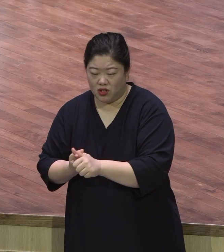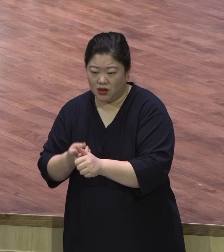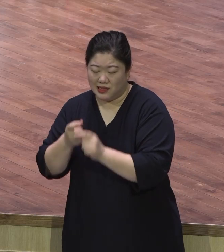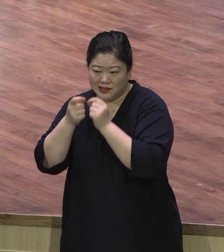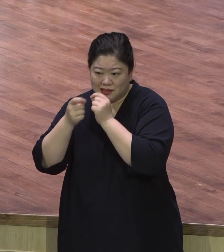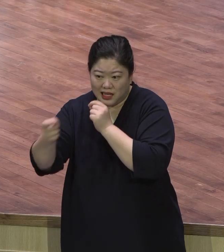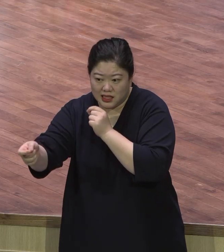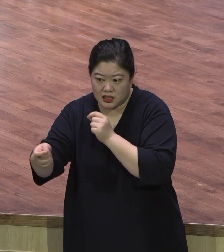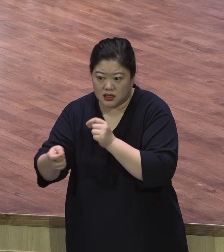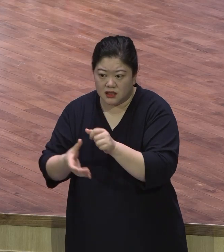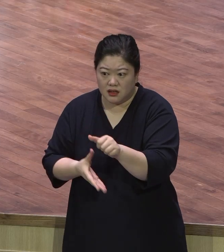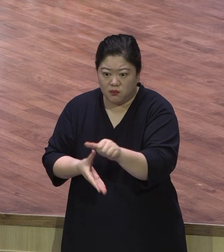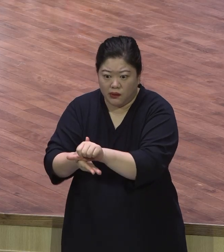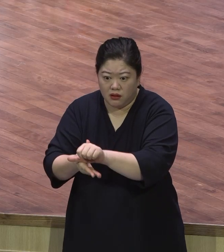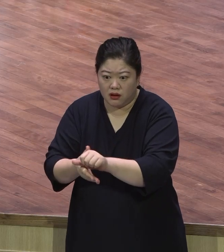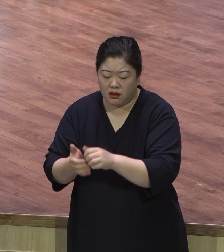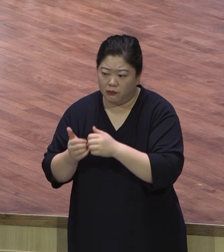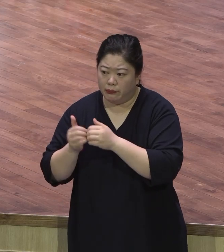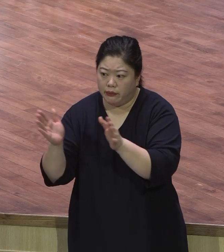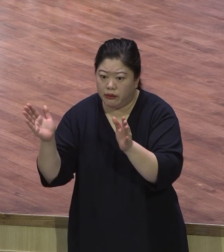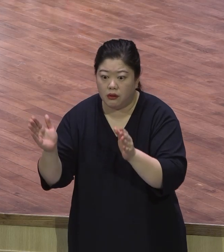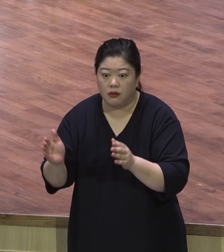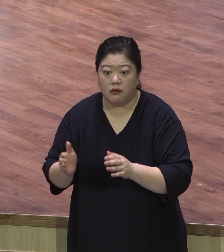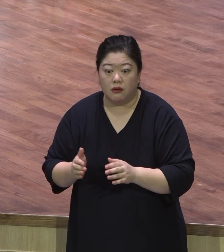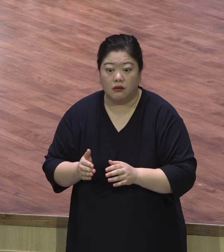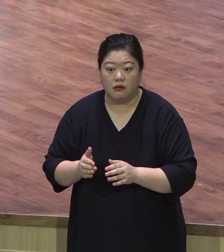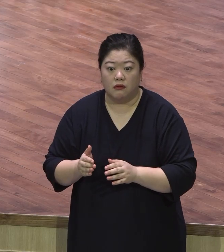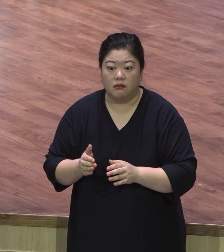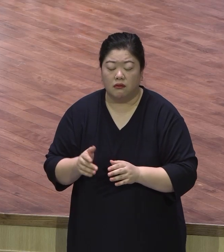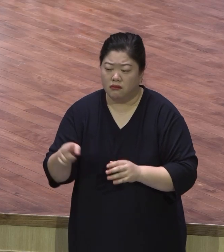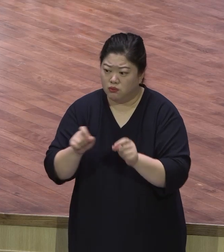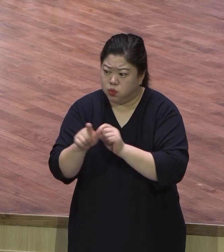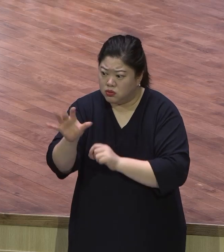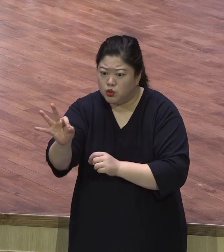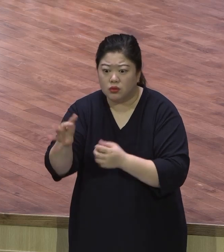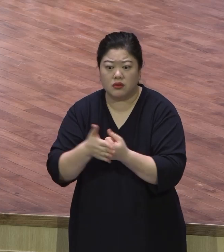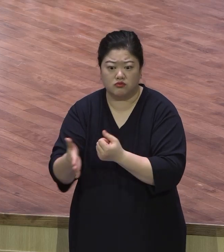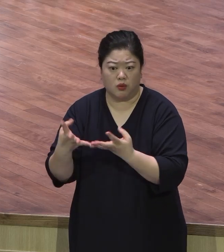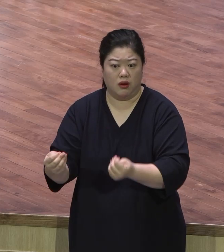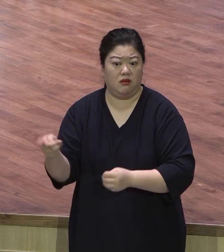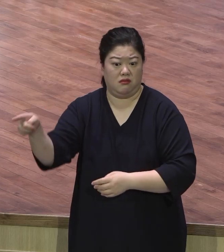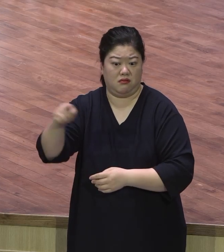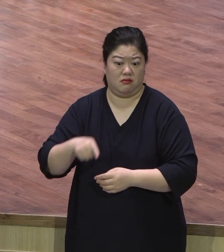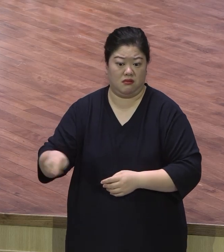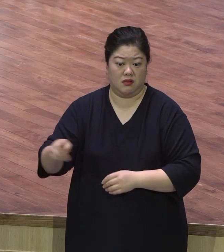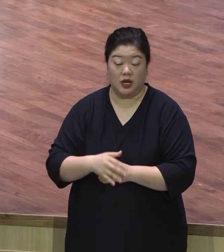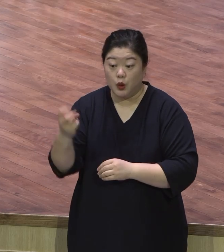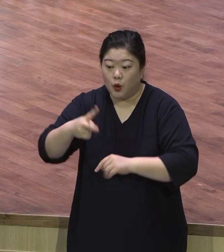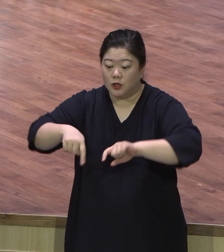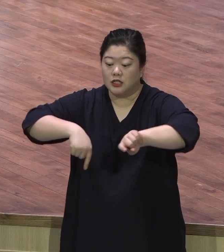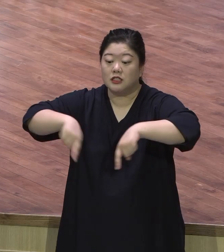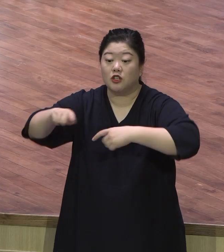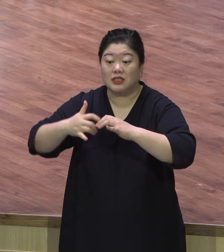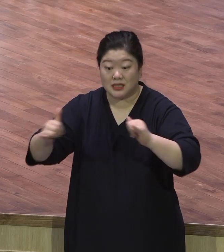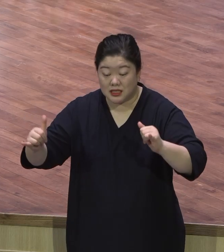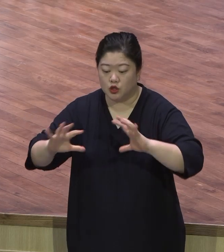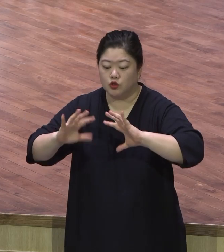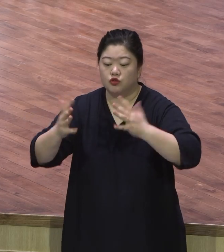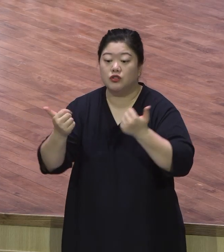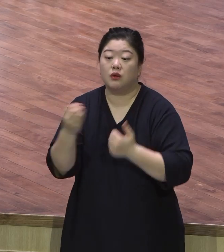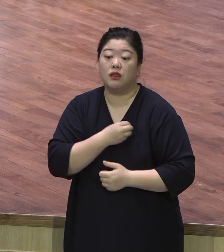눈이 어두워 그분들이 돈이 없어서가 아니에요 끝이 없다니까 몇 천억 몇 조를